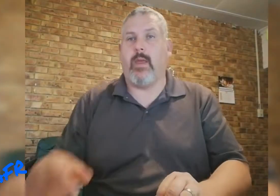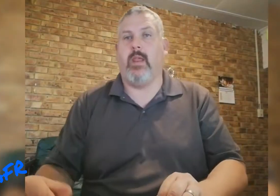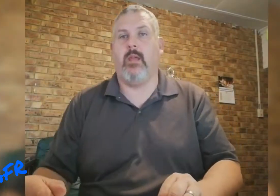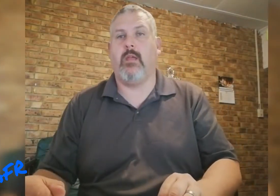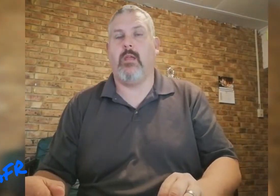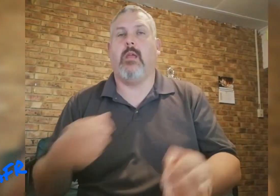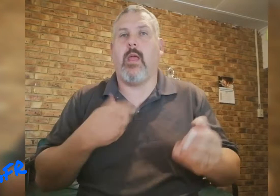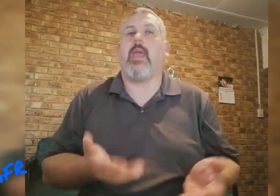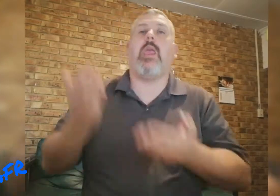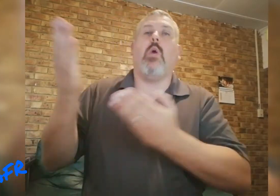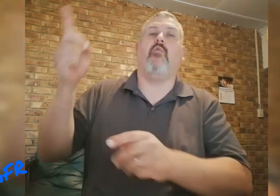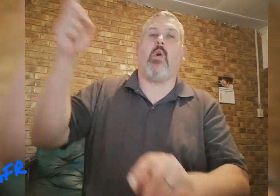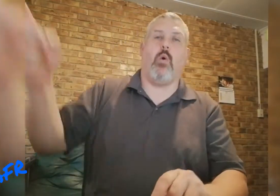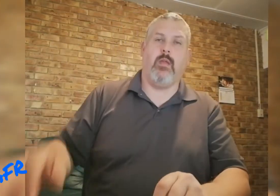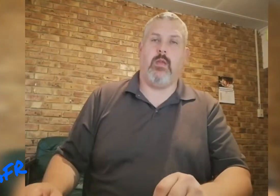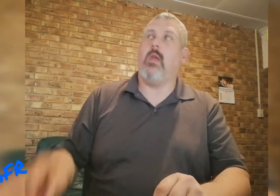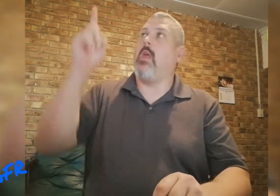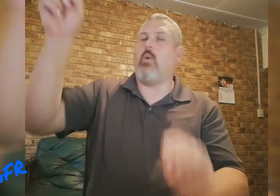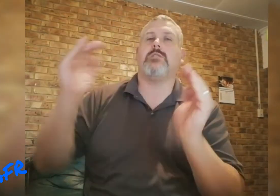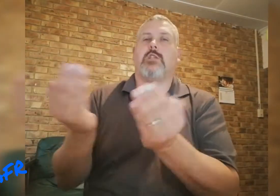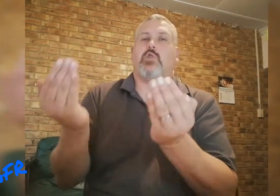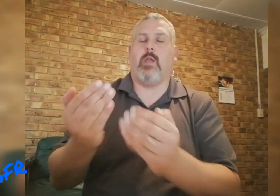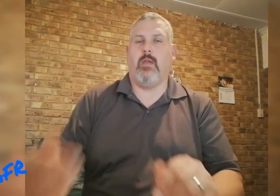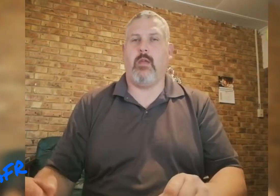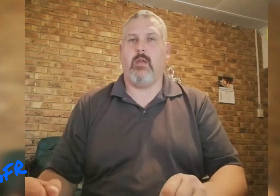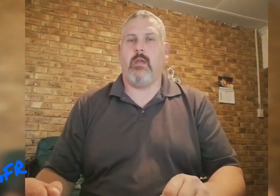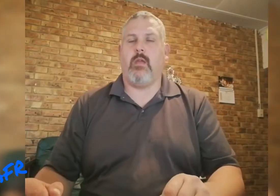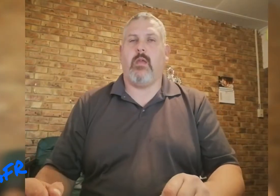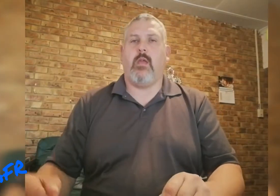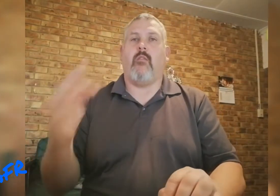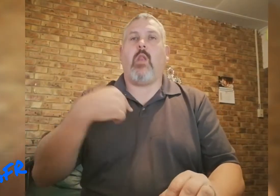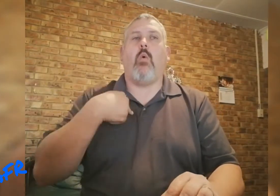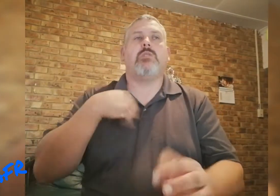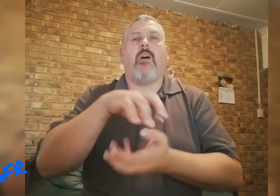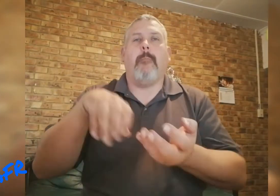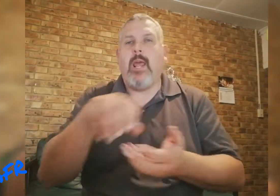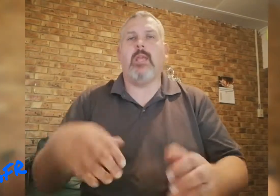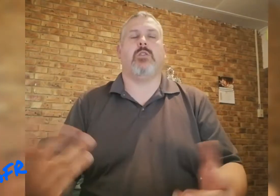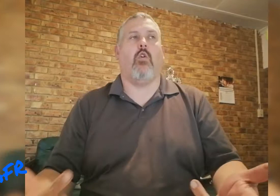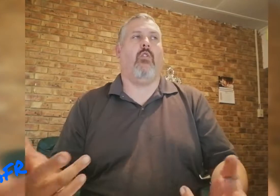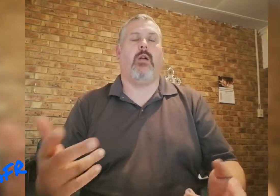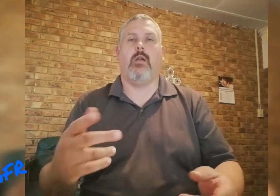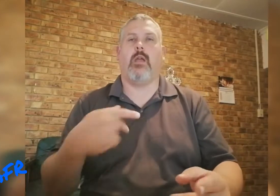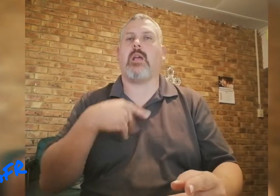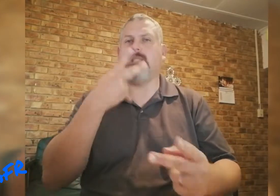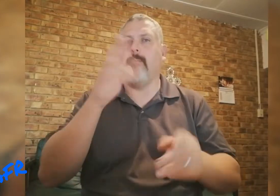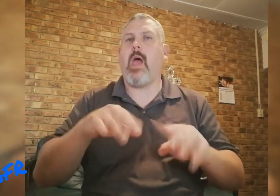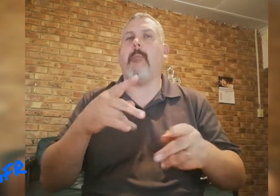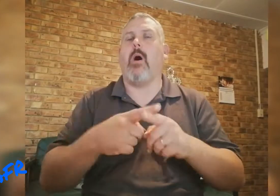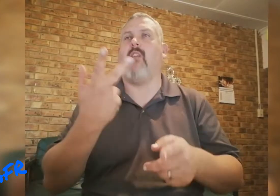persoon, ek gee hom vir God, God sal sorg. Wanneer ons families, of ek sien baie maal,